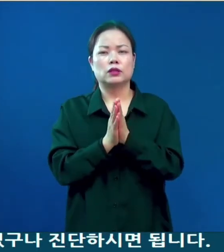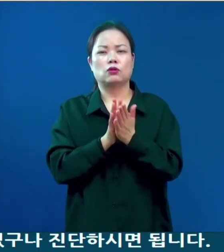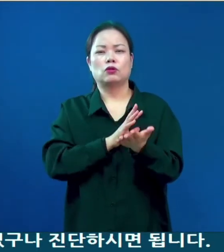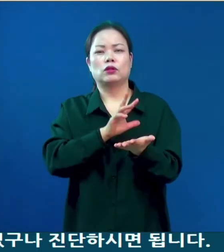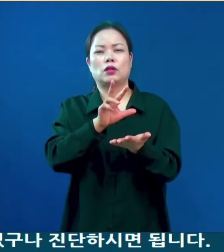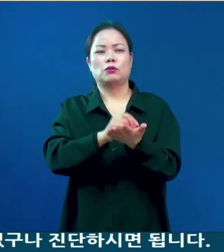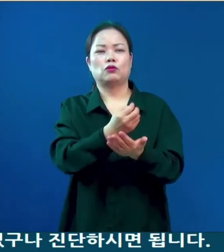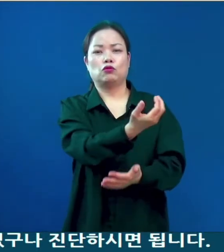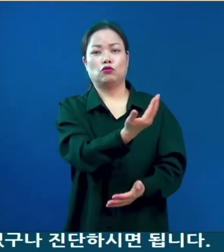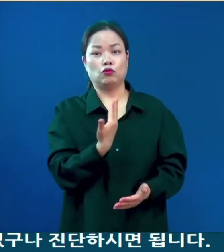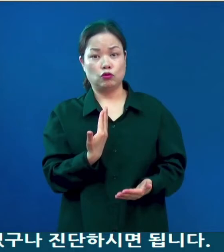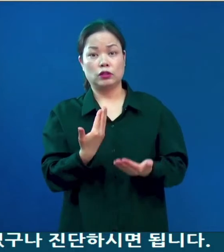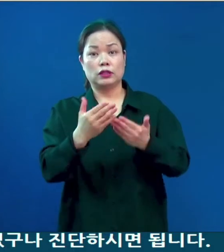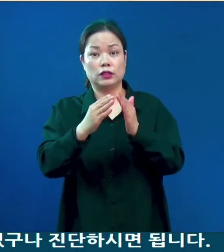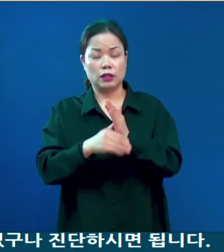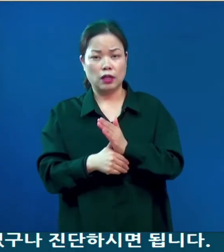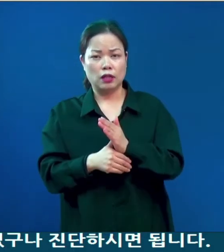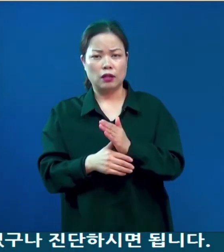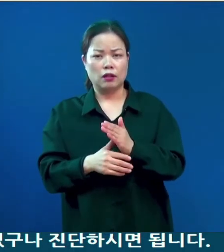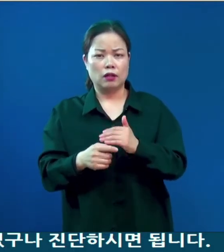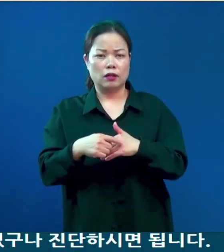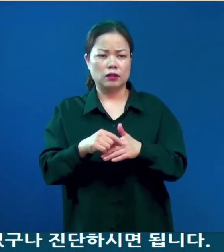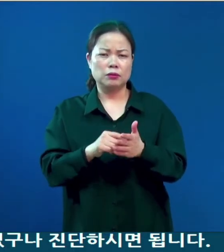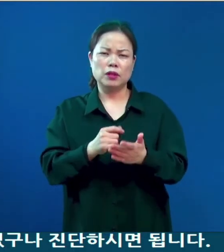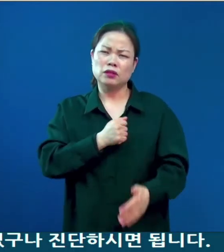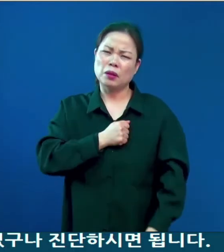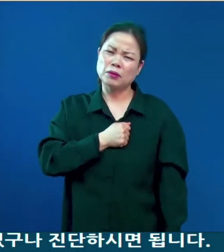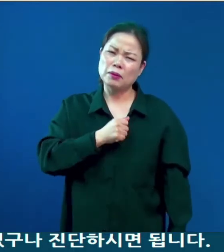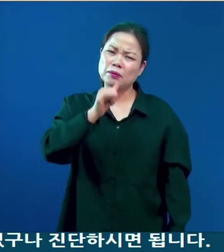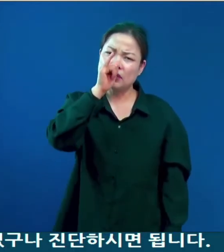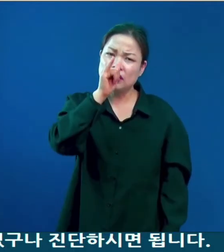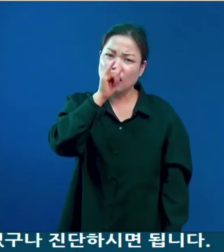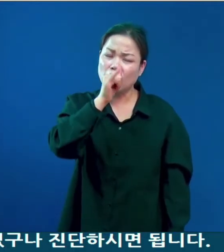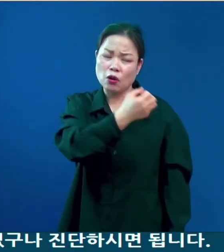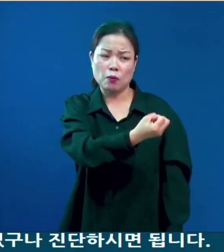제목 내놓으실 때 심령이 답답하다 이런 분들이 있습니다.